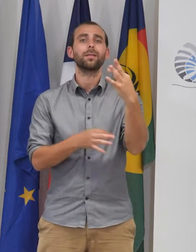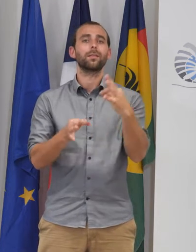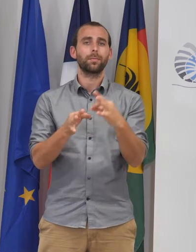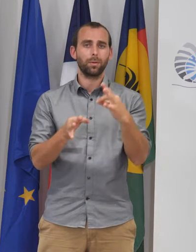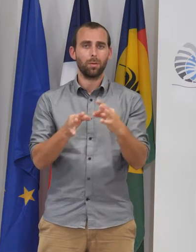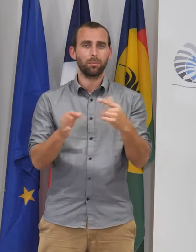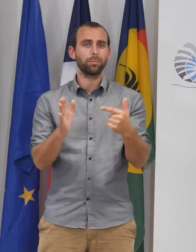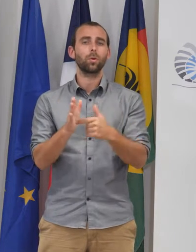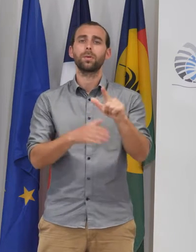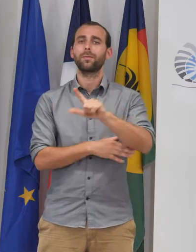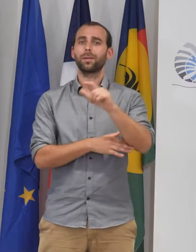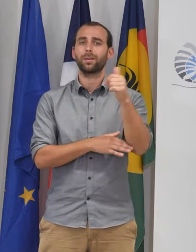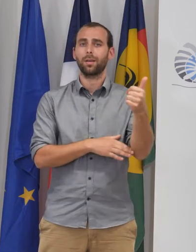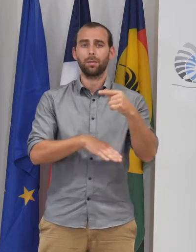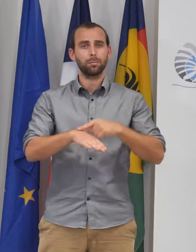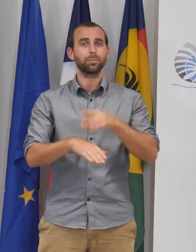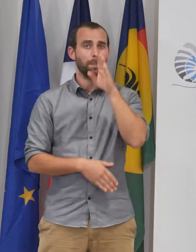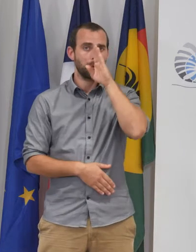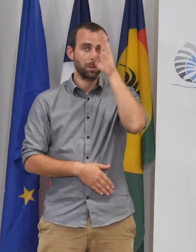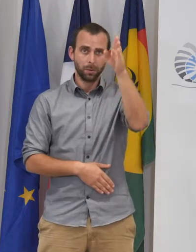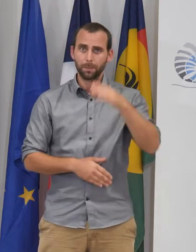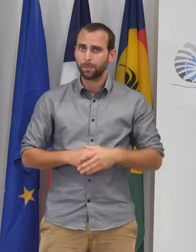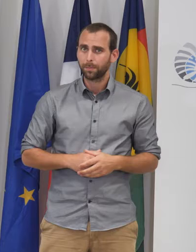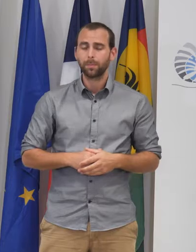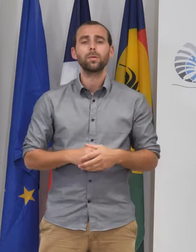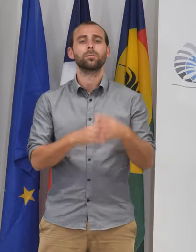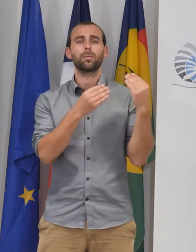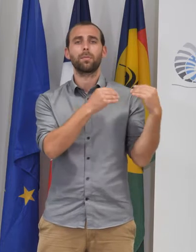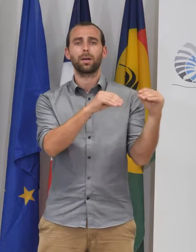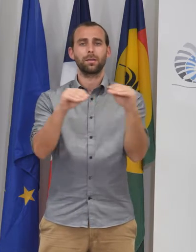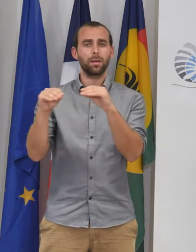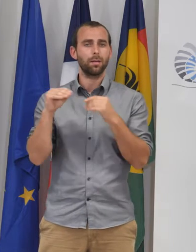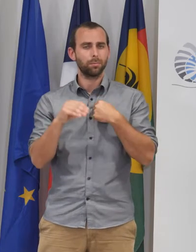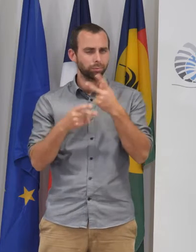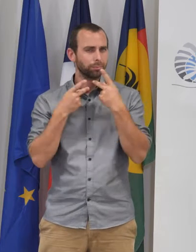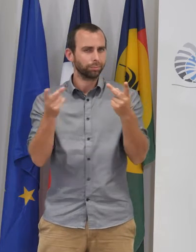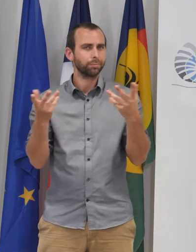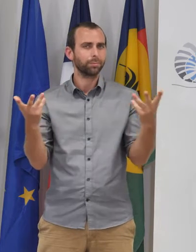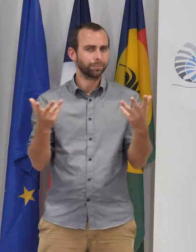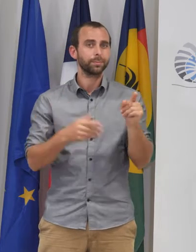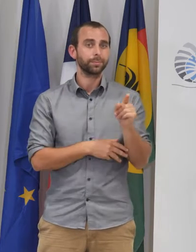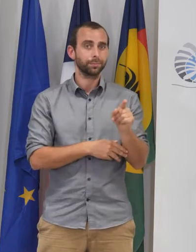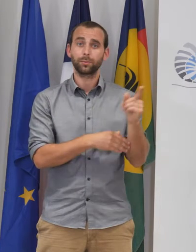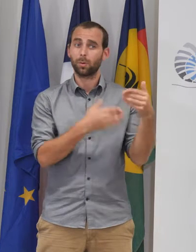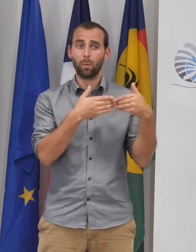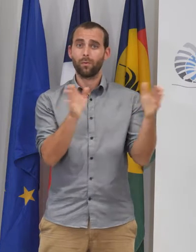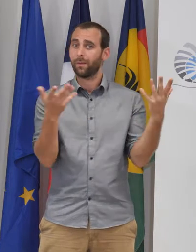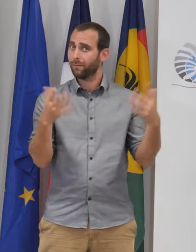13 septembre 2021, 0h, les commerces suivants ne sont plus ouverts au public.